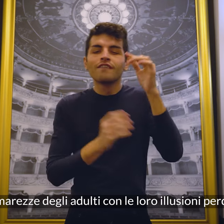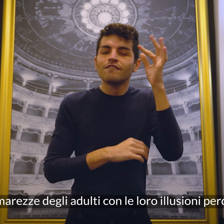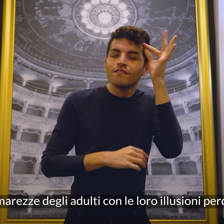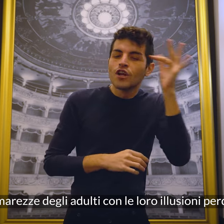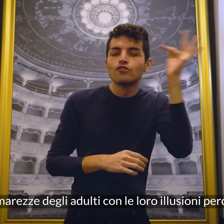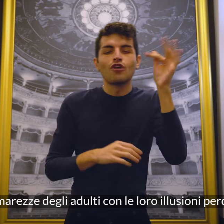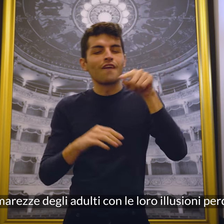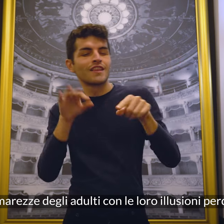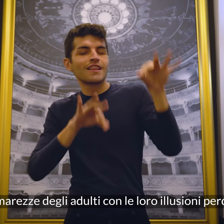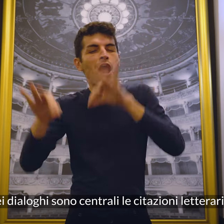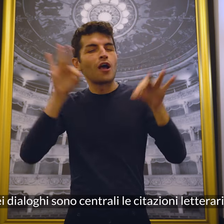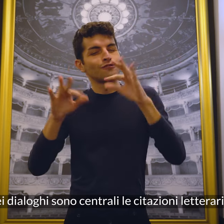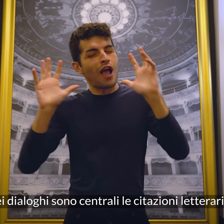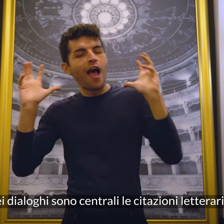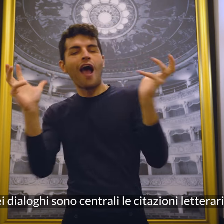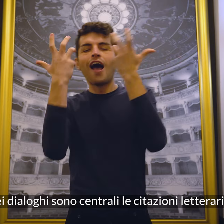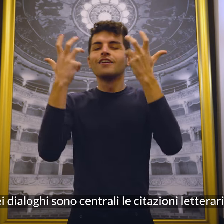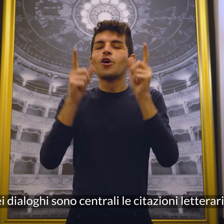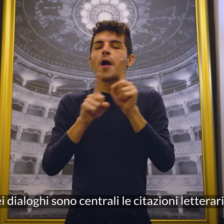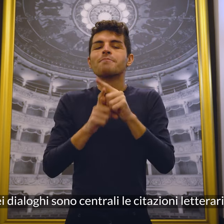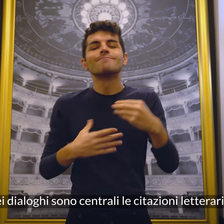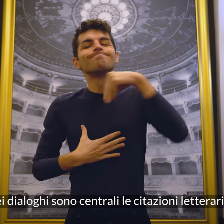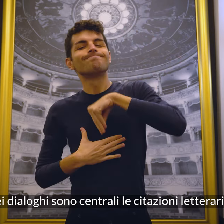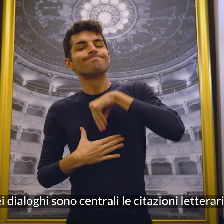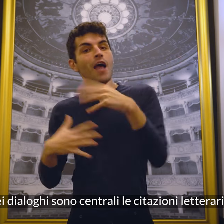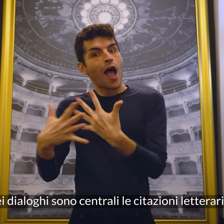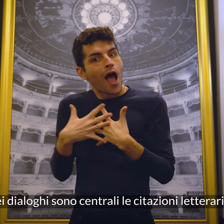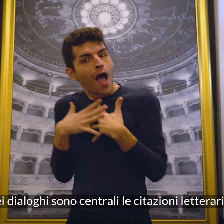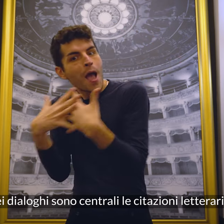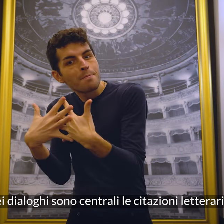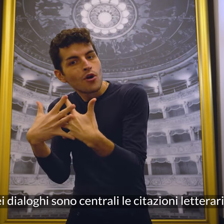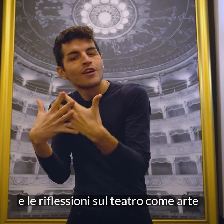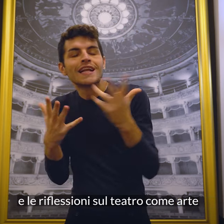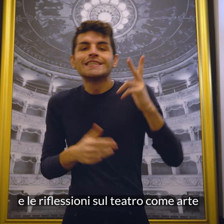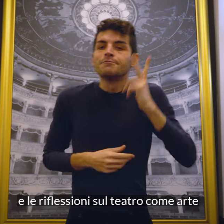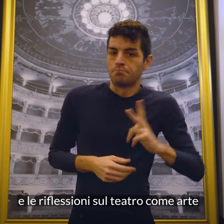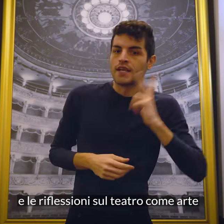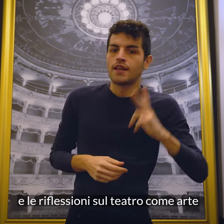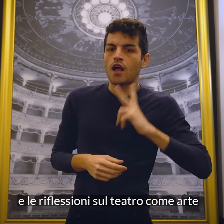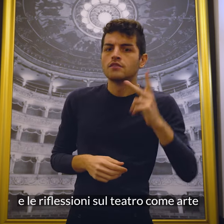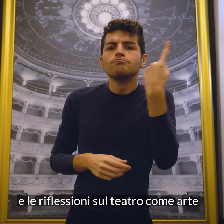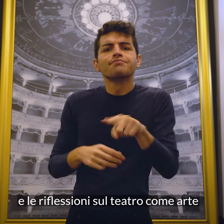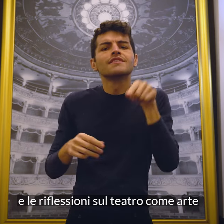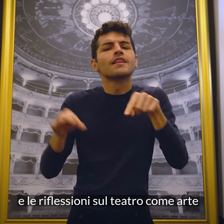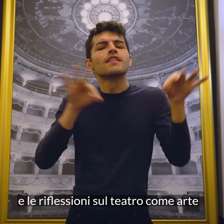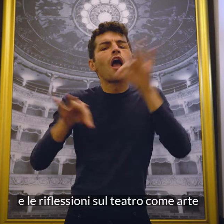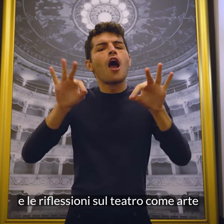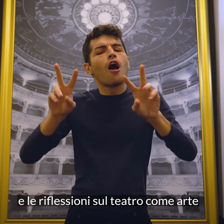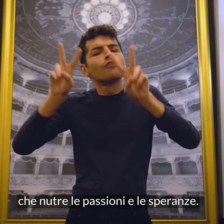perdute nei dialoghi sono centrali le citazioni letterarie e le riflessioni sul teatro come arte che